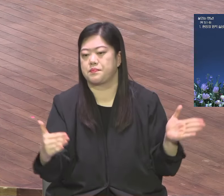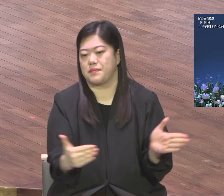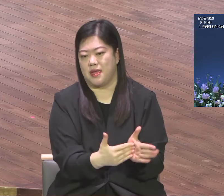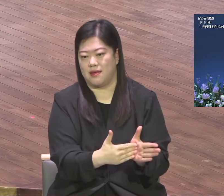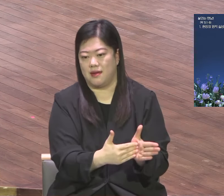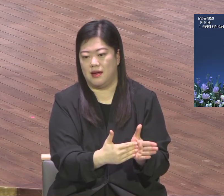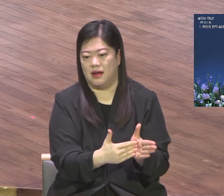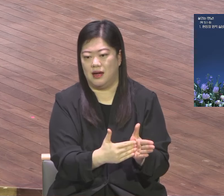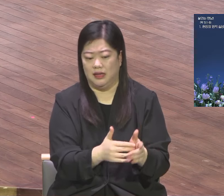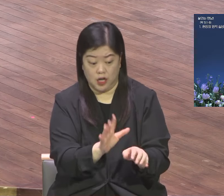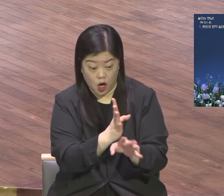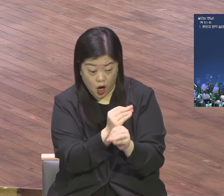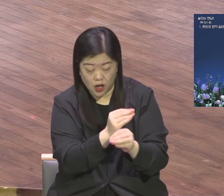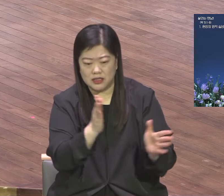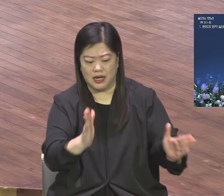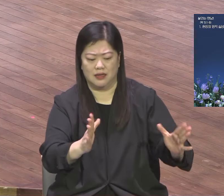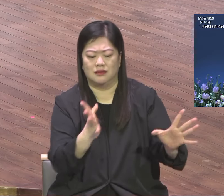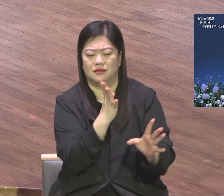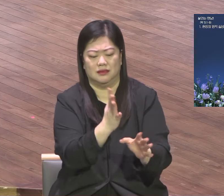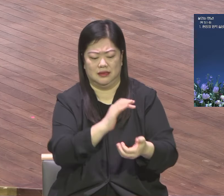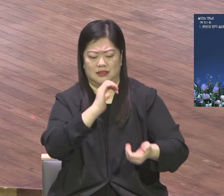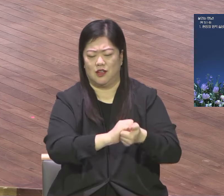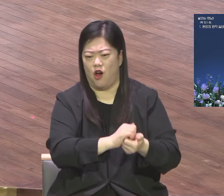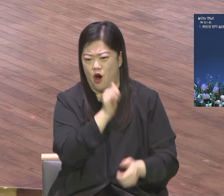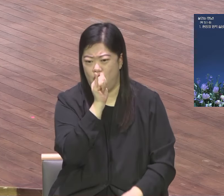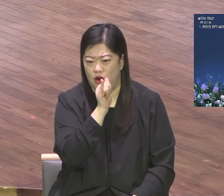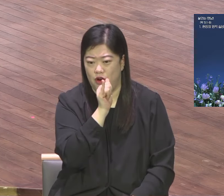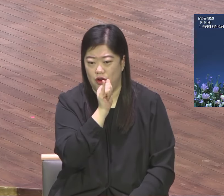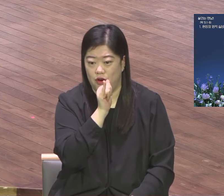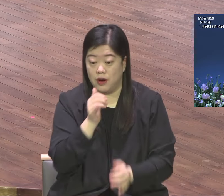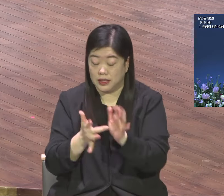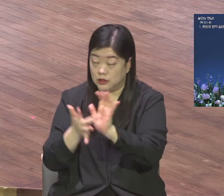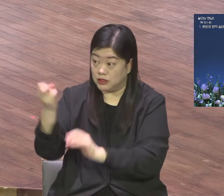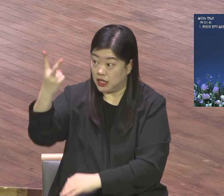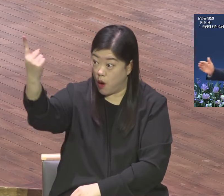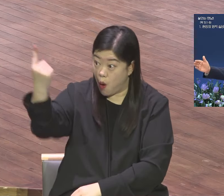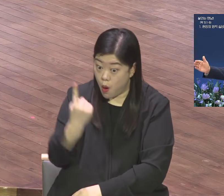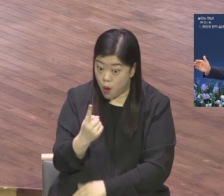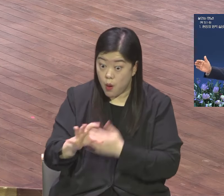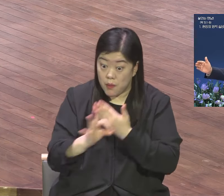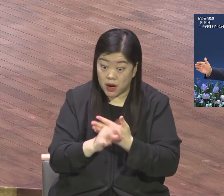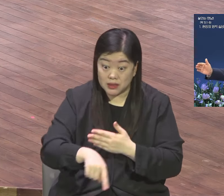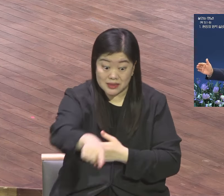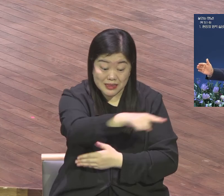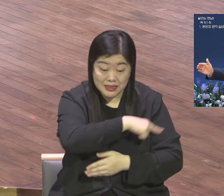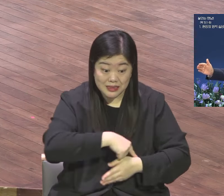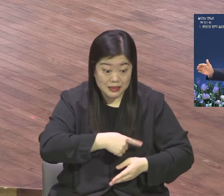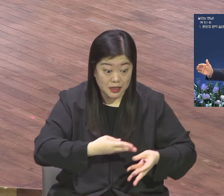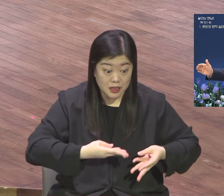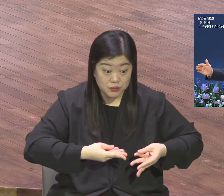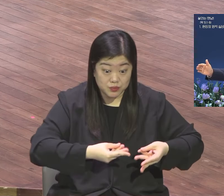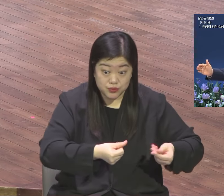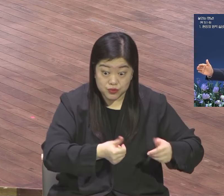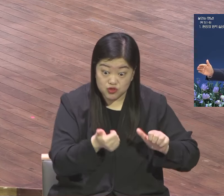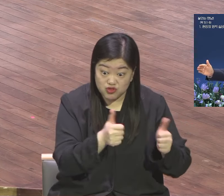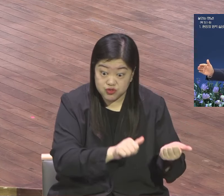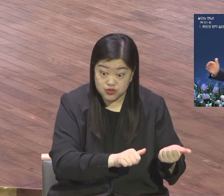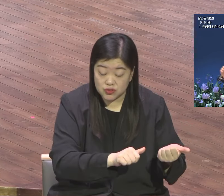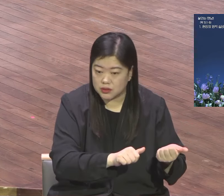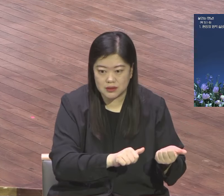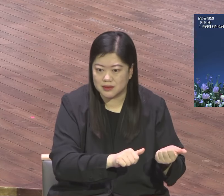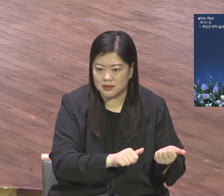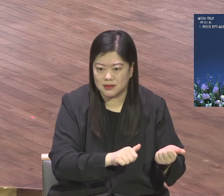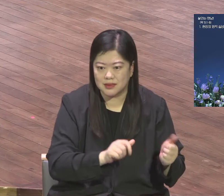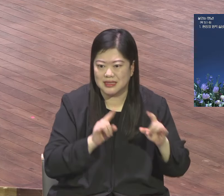딱 시한부예요. 심판주로 이제 예수님 오실 때 이들은 싹 다 무주갱, 지옥에